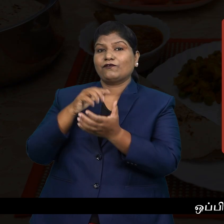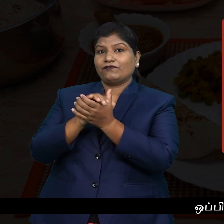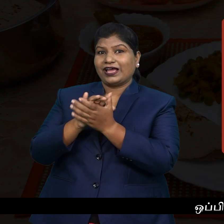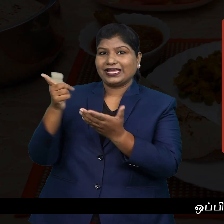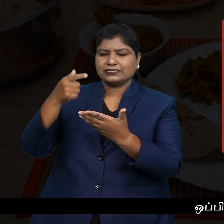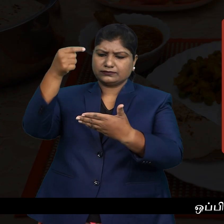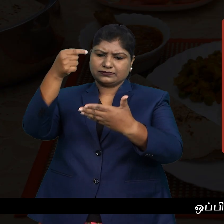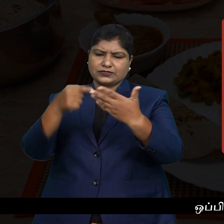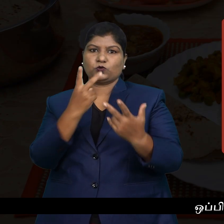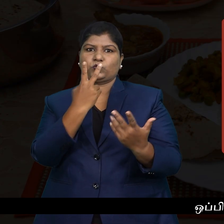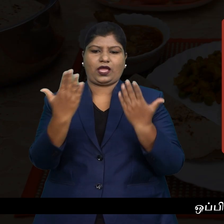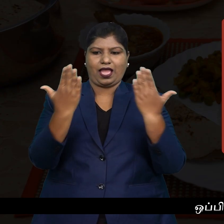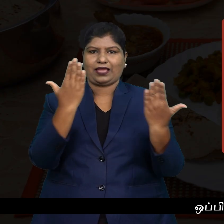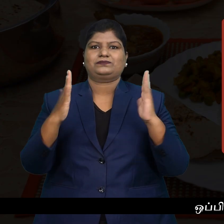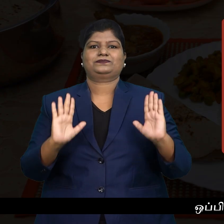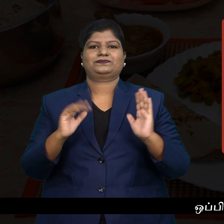பாருங்கள்.